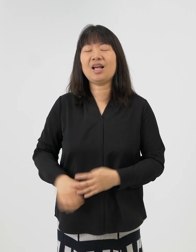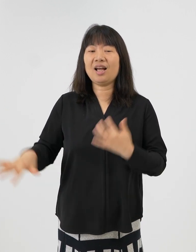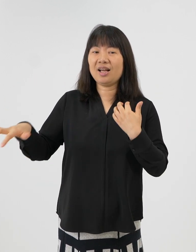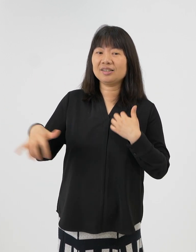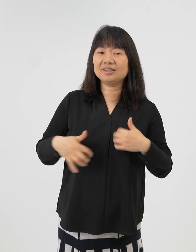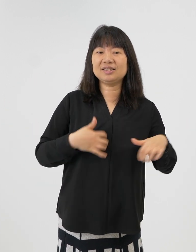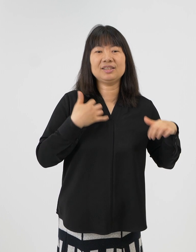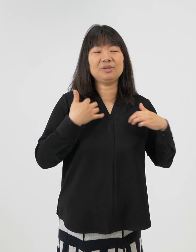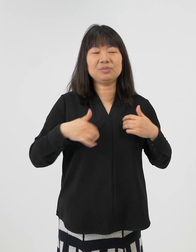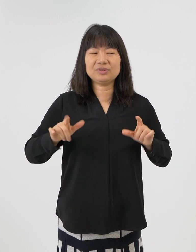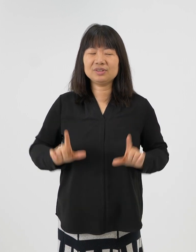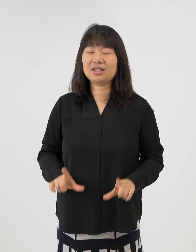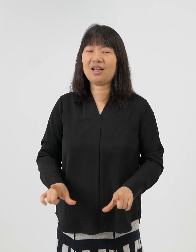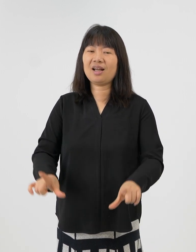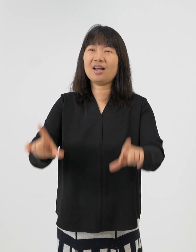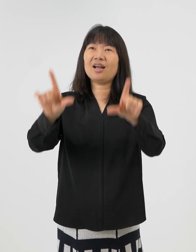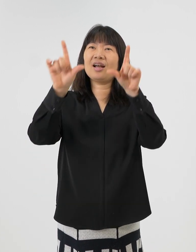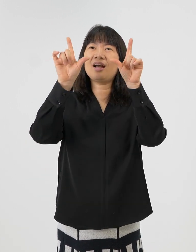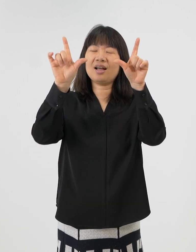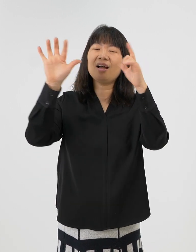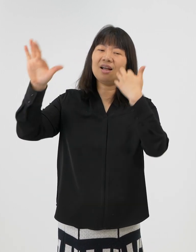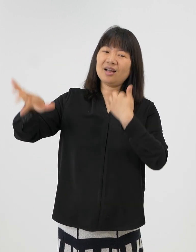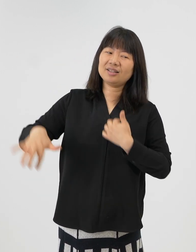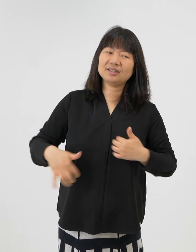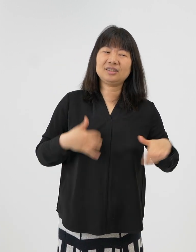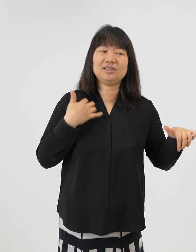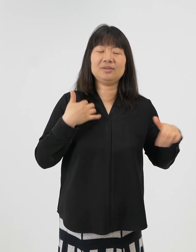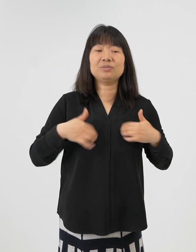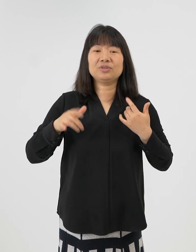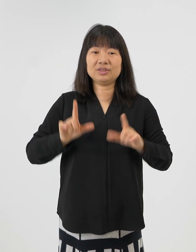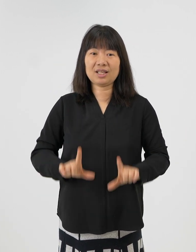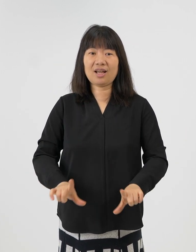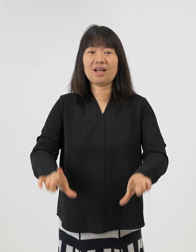살아가리. 기쁜 날